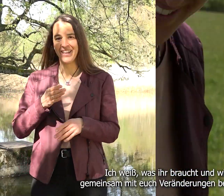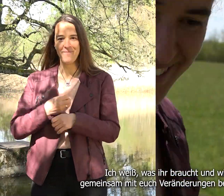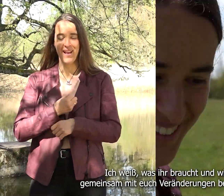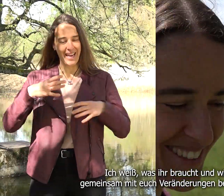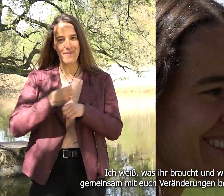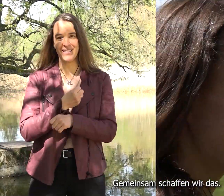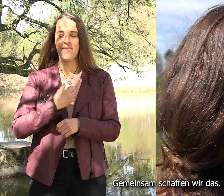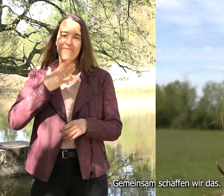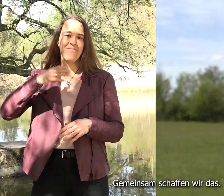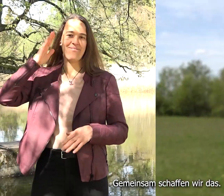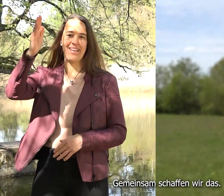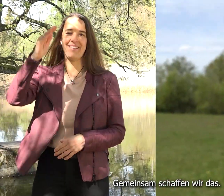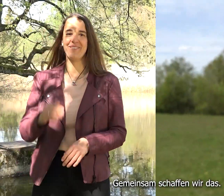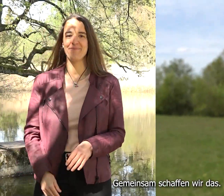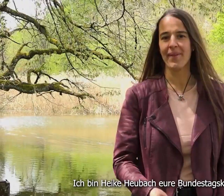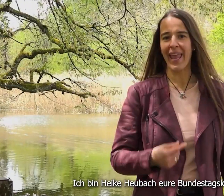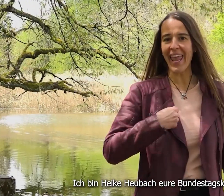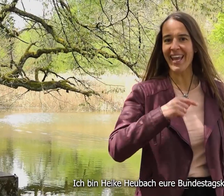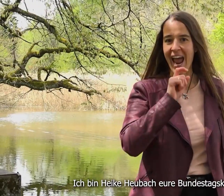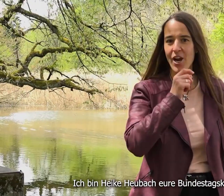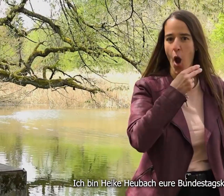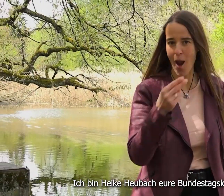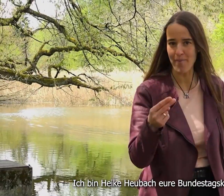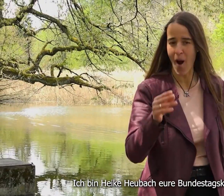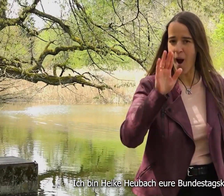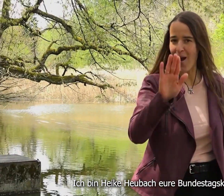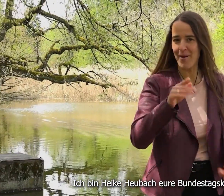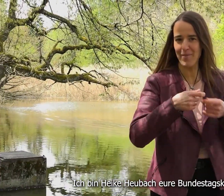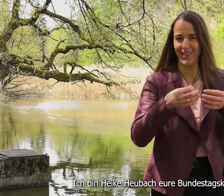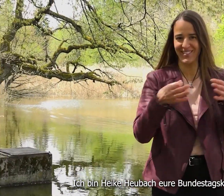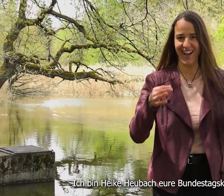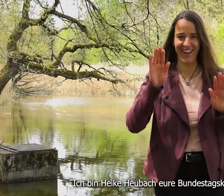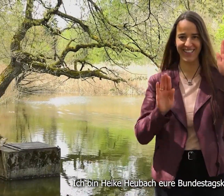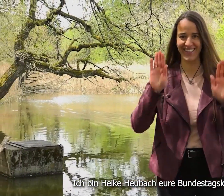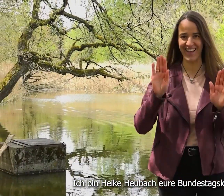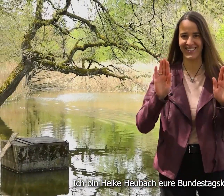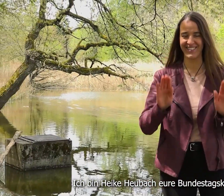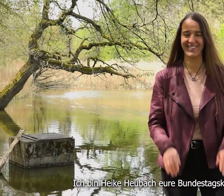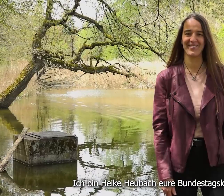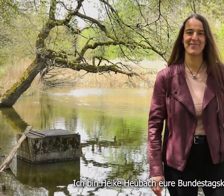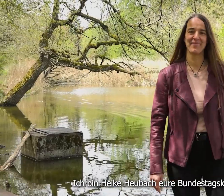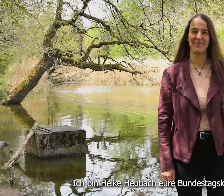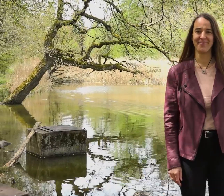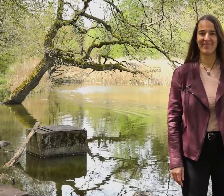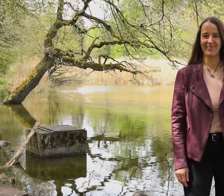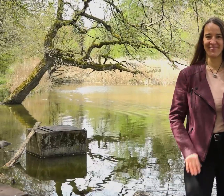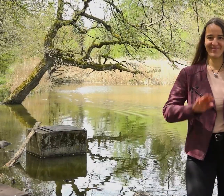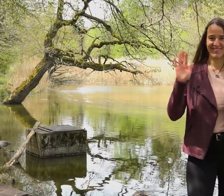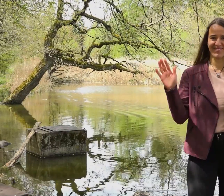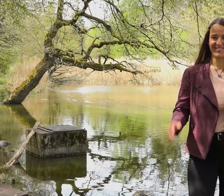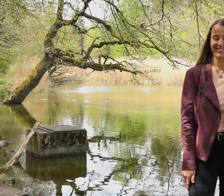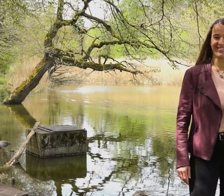euch Veränderungen bewirken. Gemeinsam schaffen wir das. Ich bin Heike Heubach, eure Bundestagskandidatin.